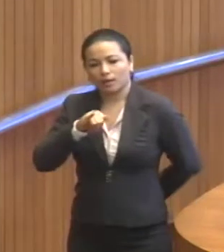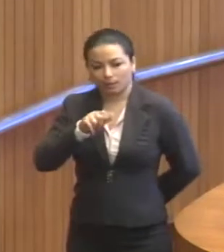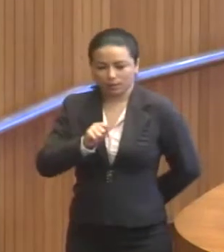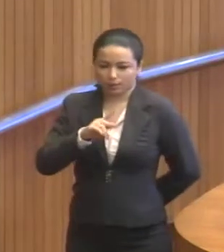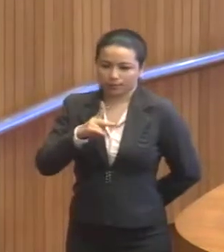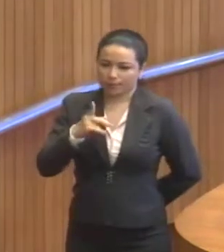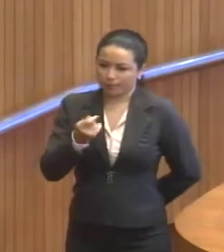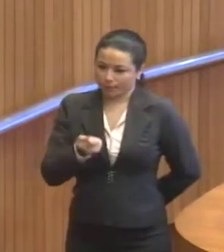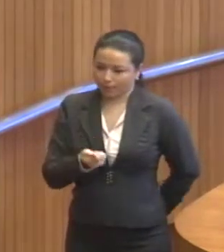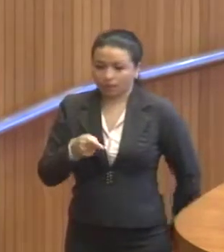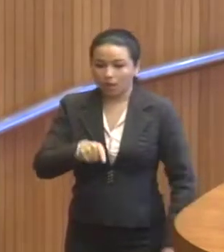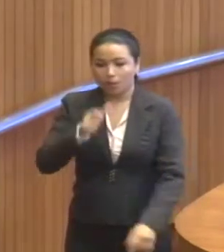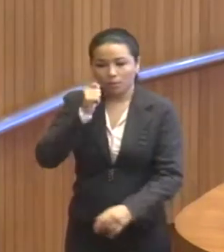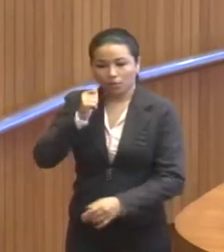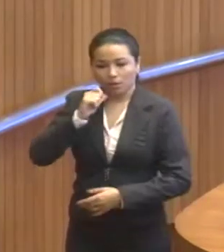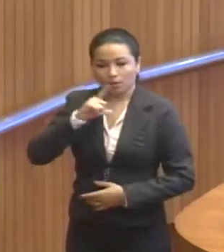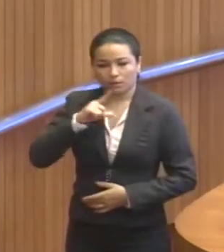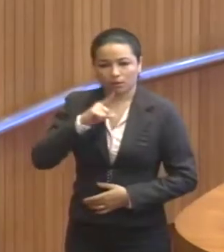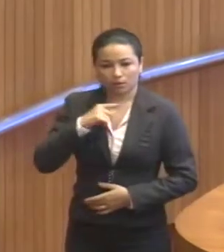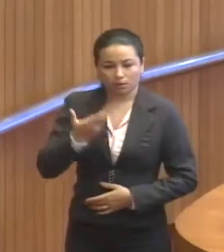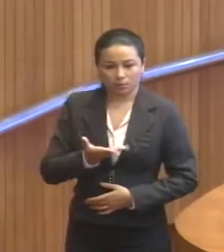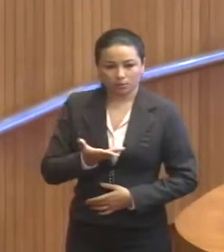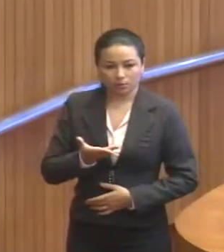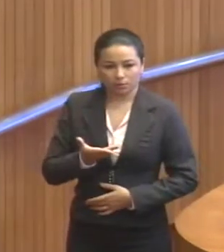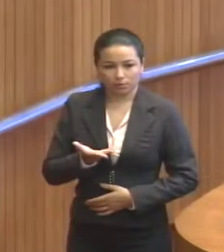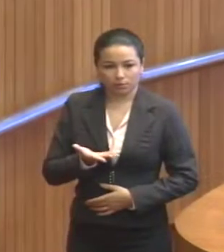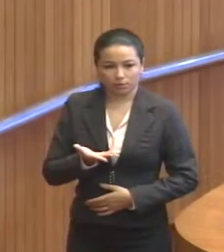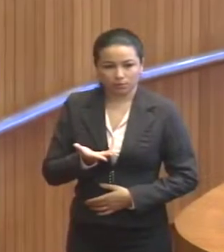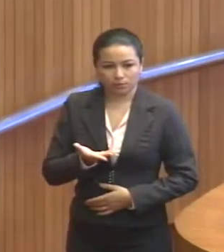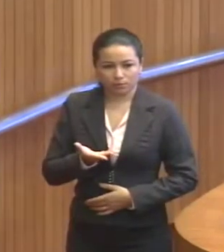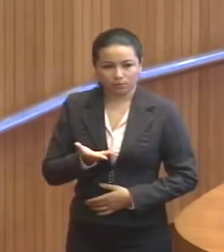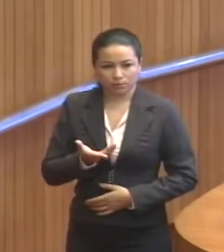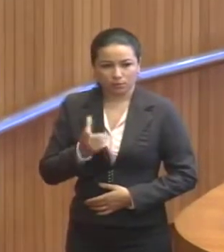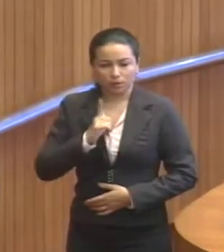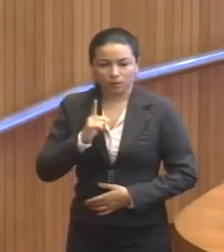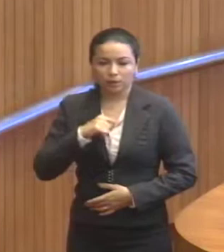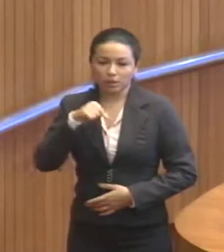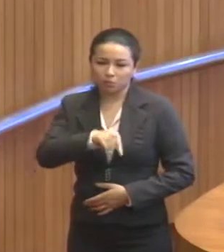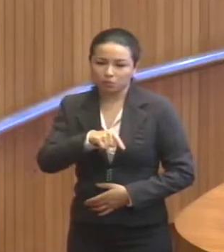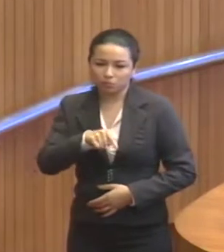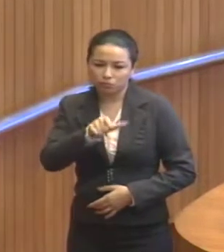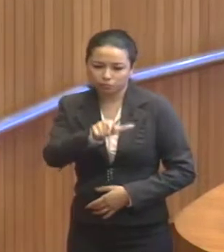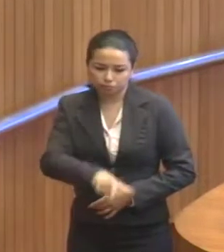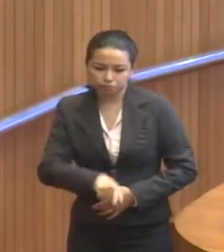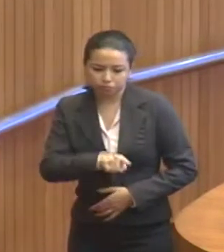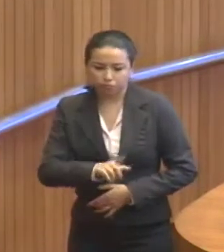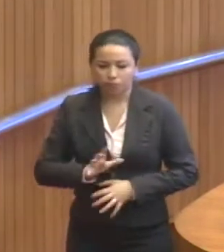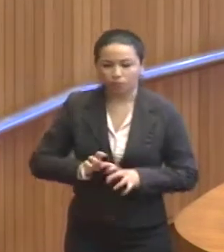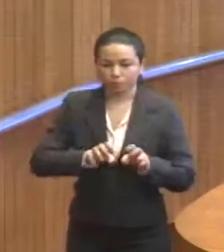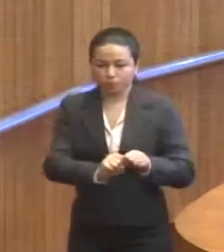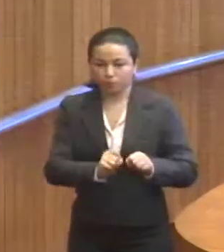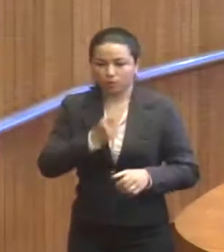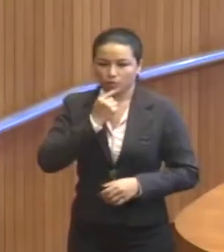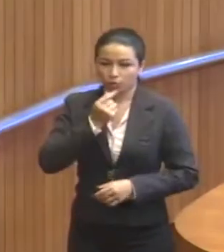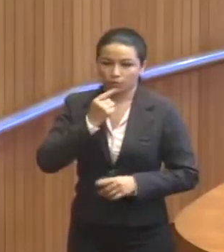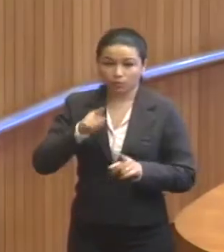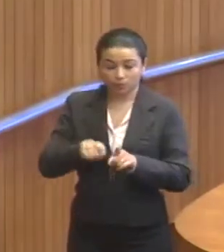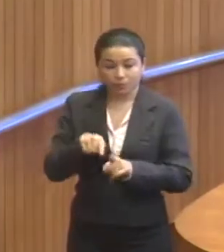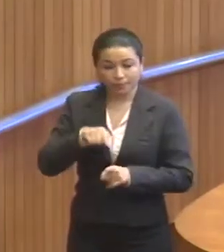especificamente a mulher que está sob o julgo, que está, na verdade, sendo subjugada pelo homem, portanto, aí nós